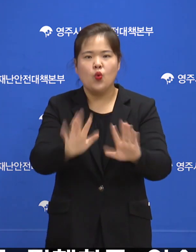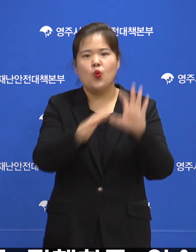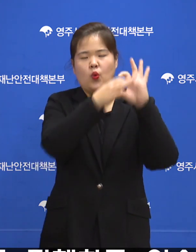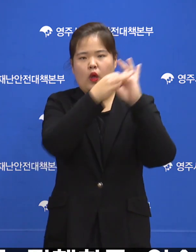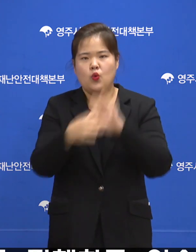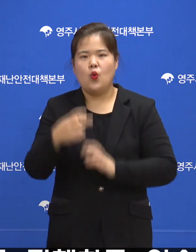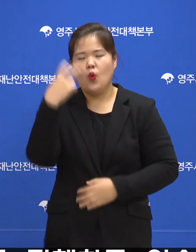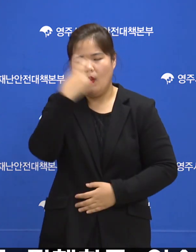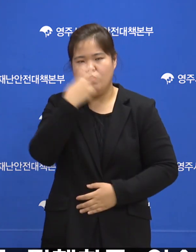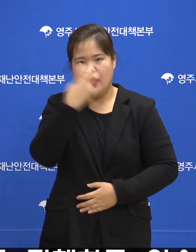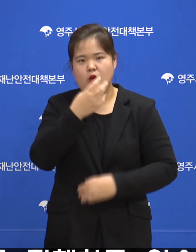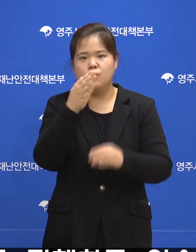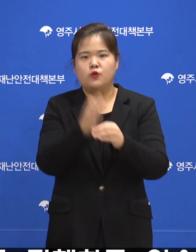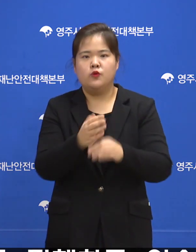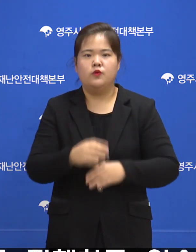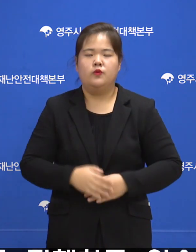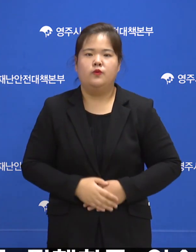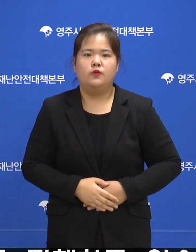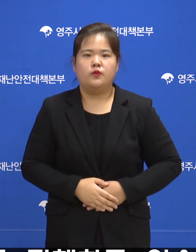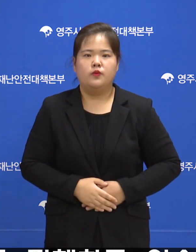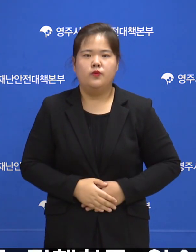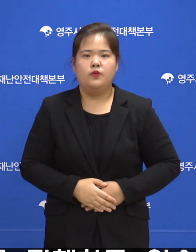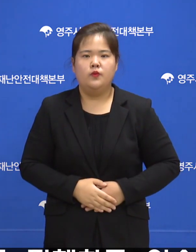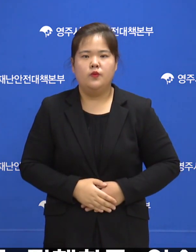지속적으로 검사를 진행하고 있습니다.